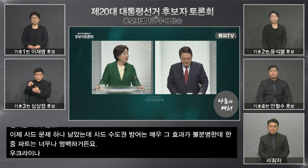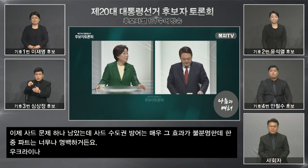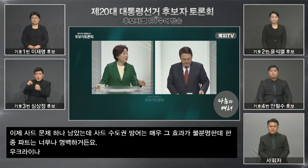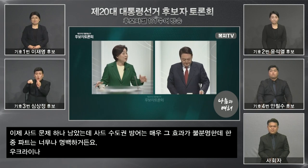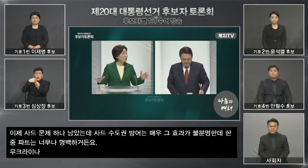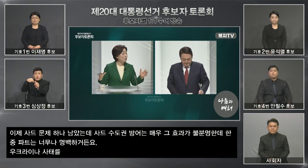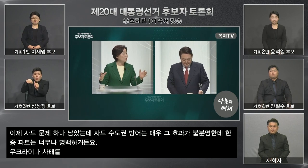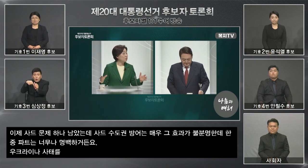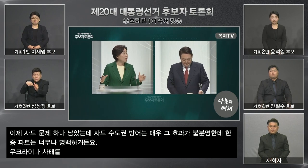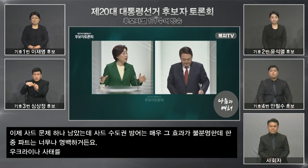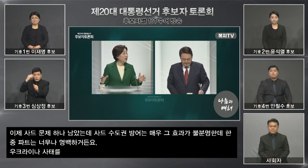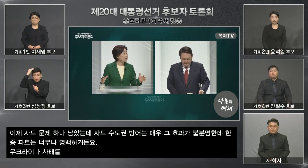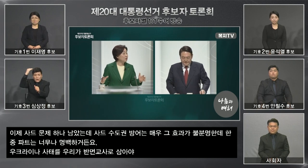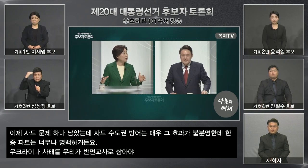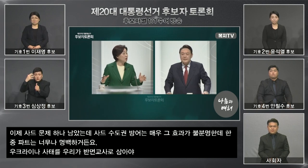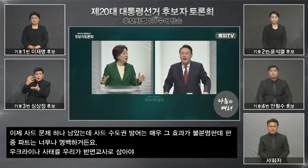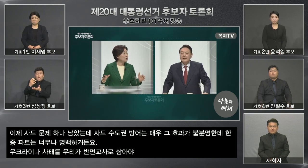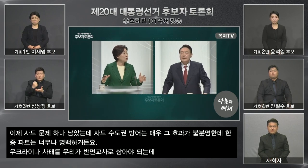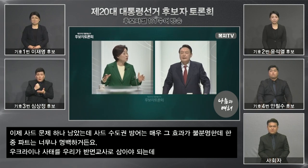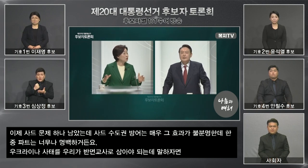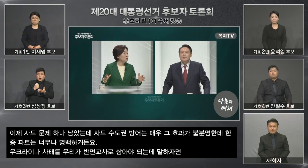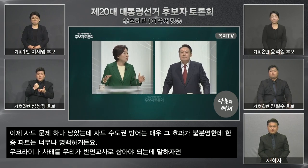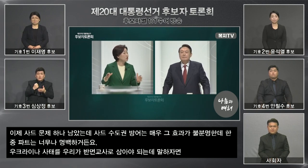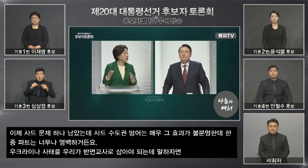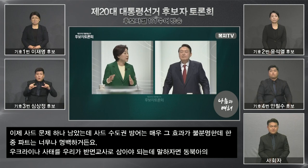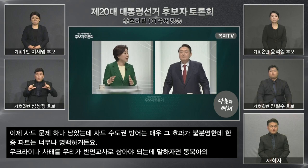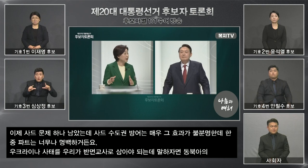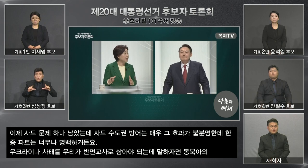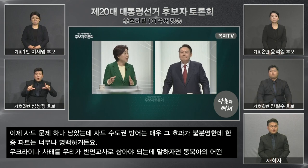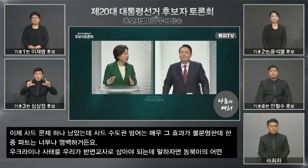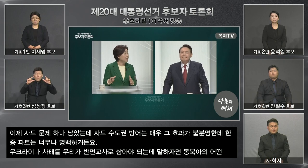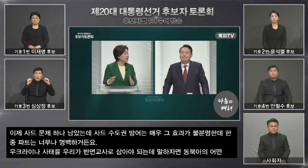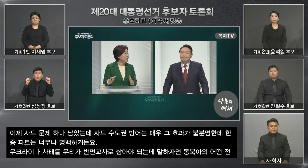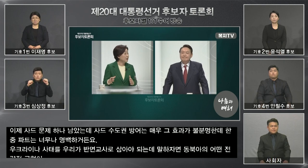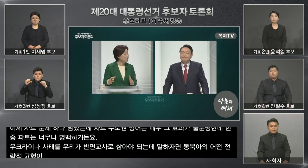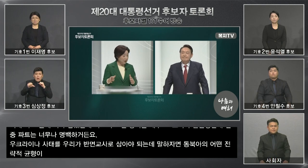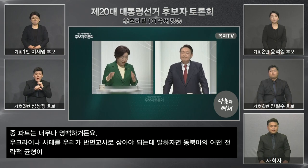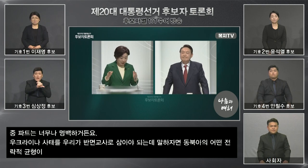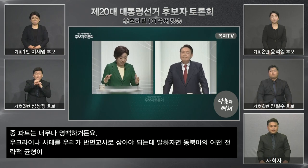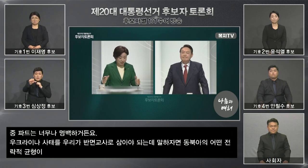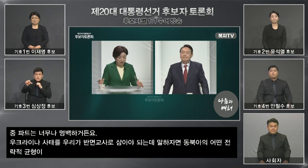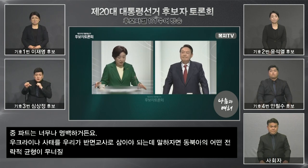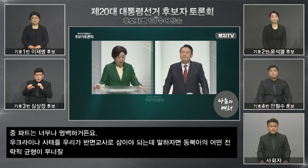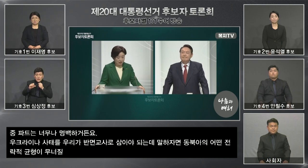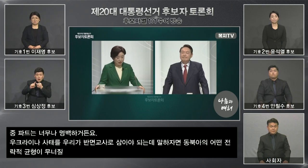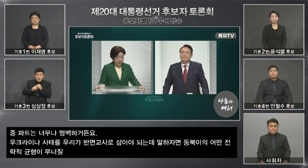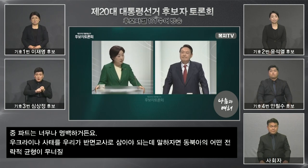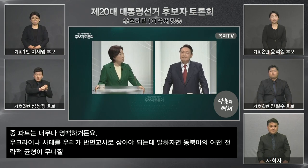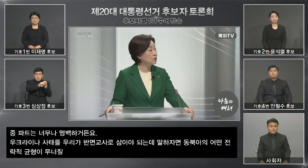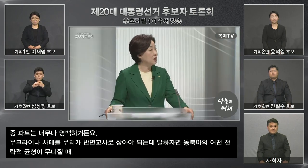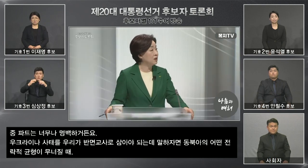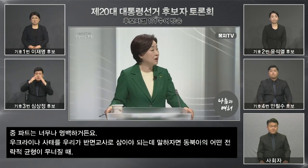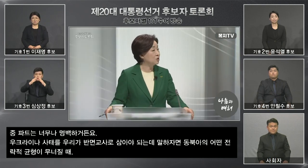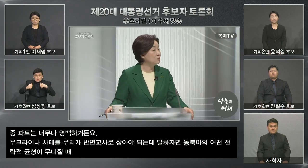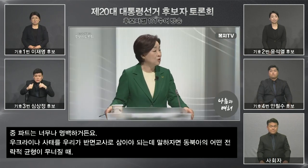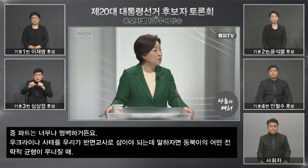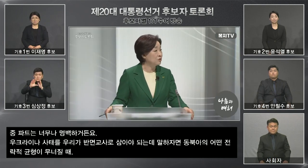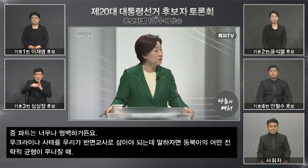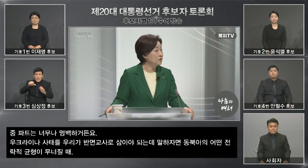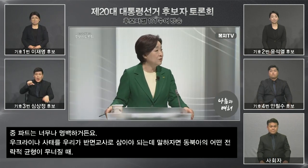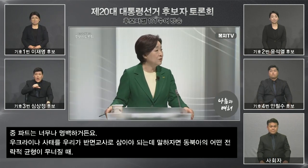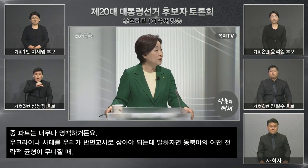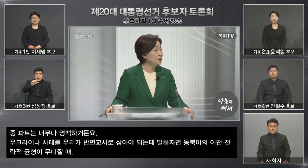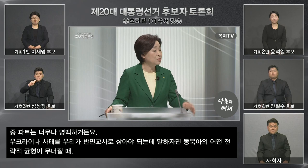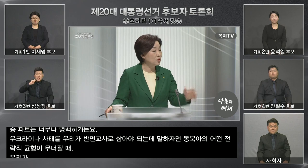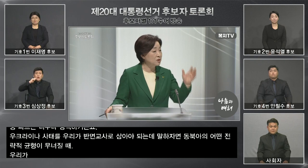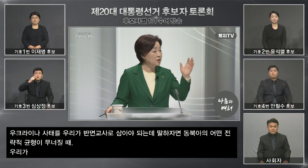말하자면 동북아의 어떤 전략적 균형이 무너질 때 우리가 아시아의 우크라이나처럼 될